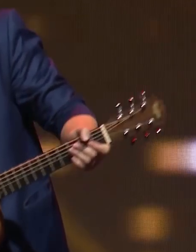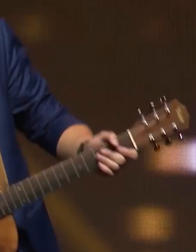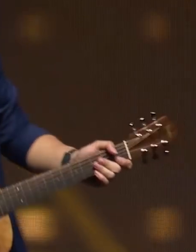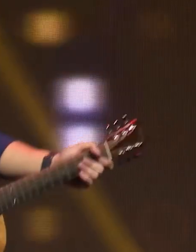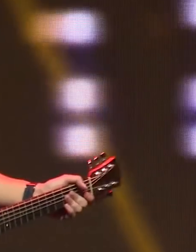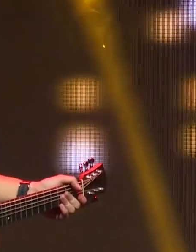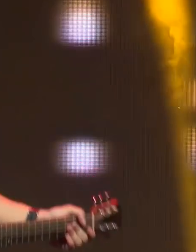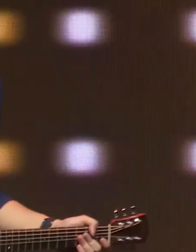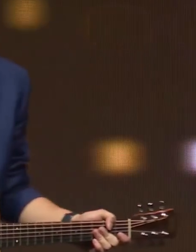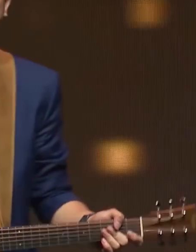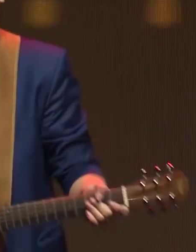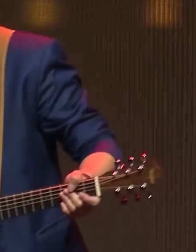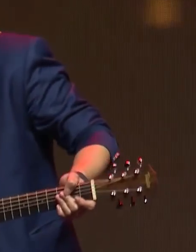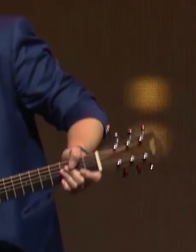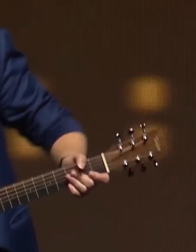bertepuk tangan,